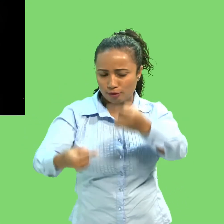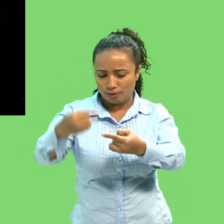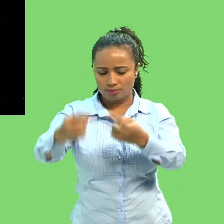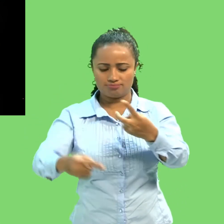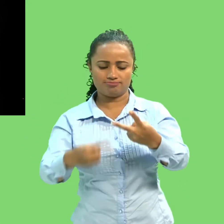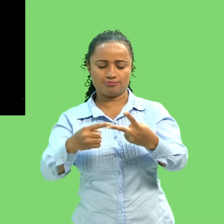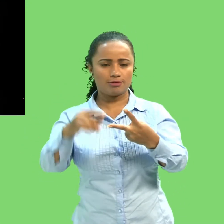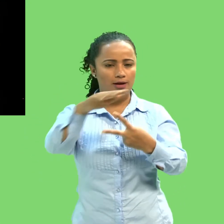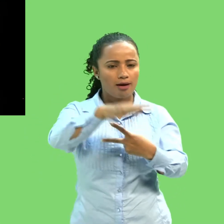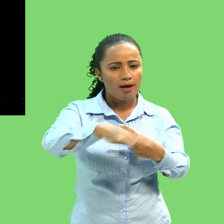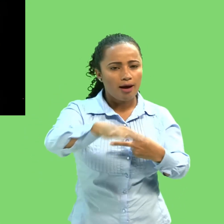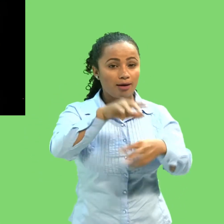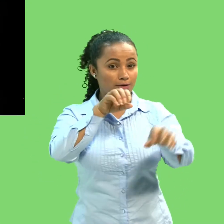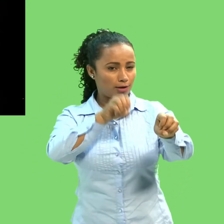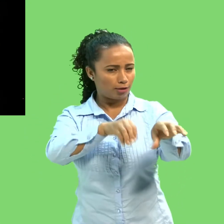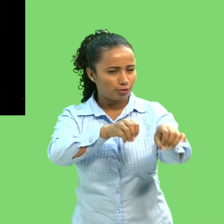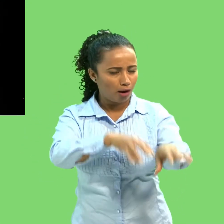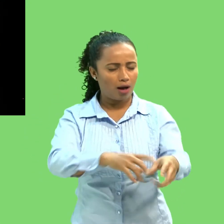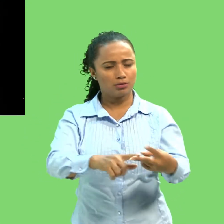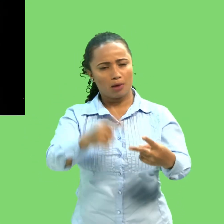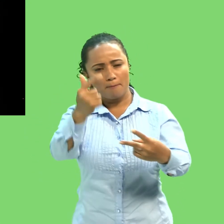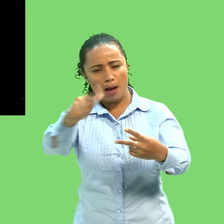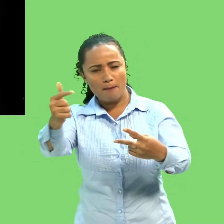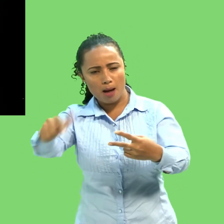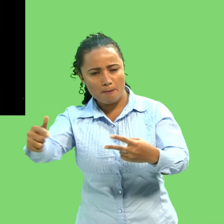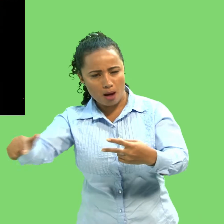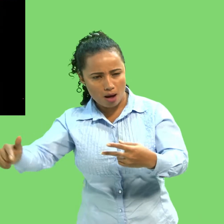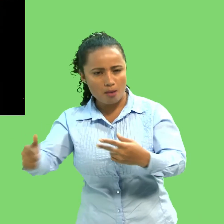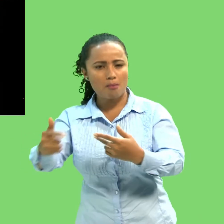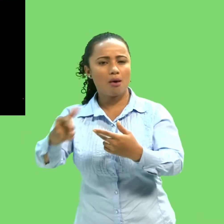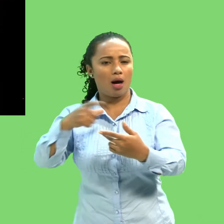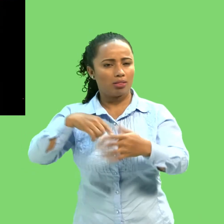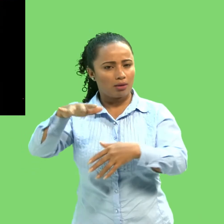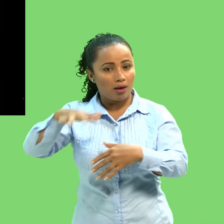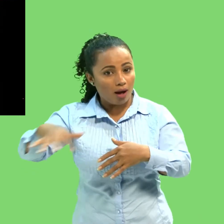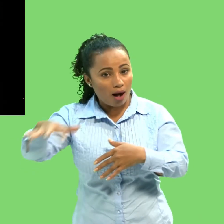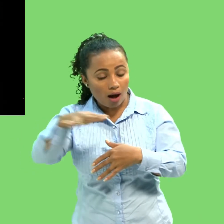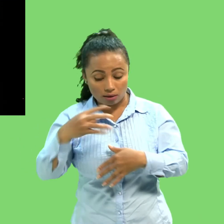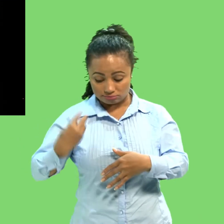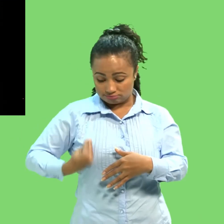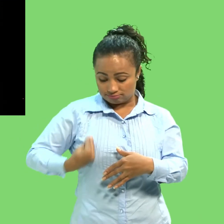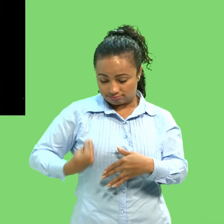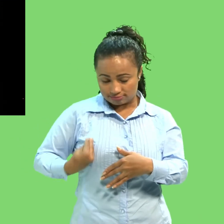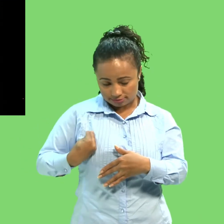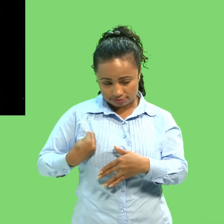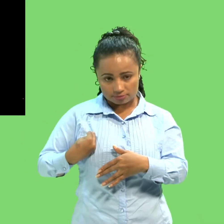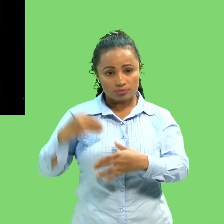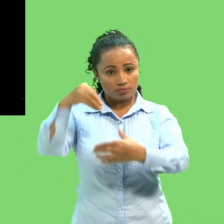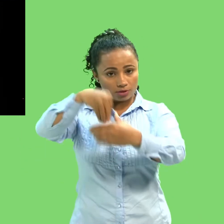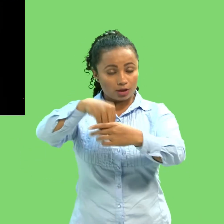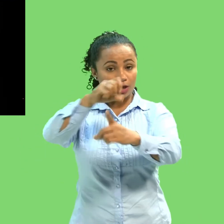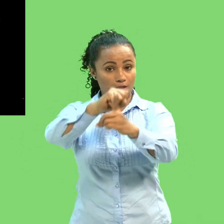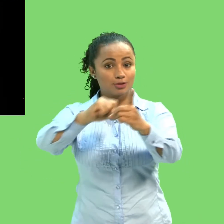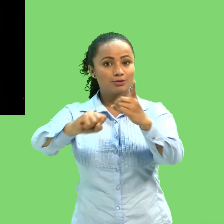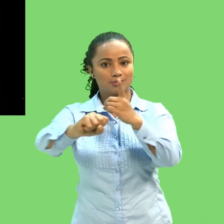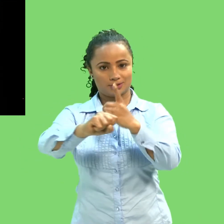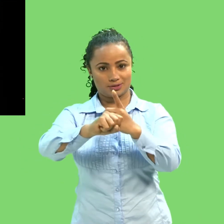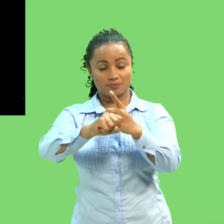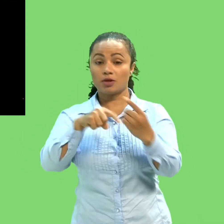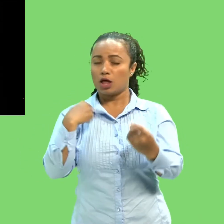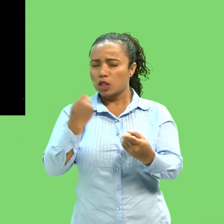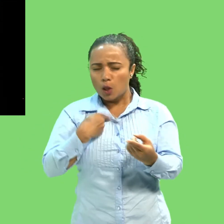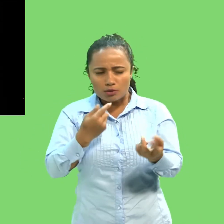educacionais, entre outras, tomadas na sociedade. Então percebemos aqui que a